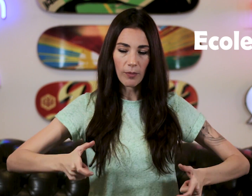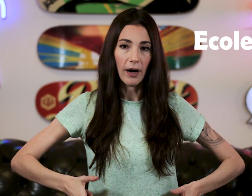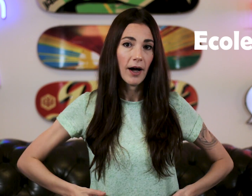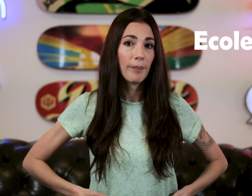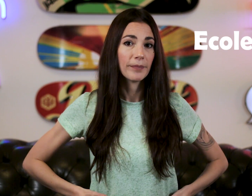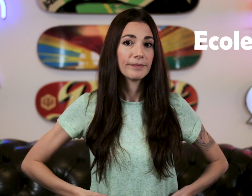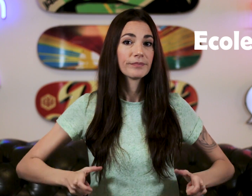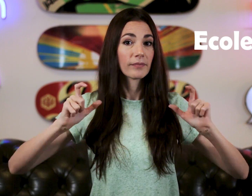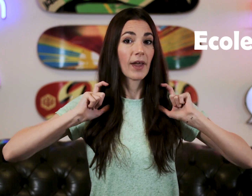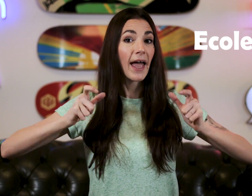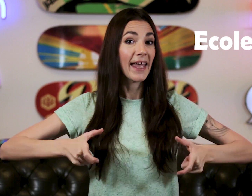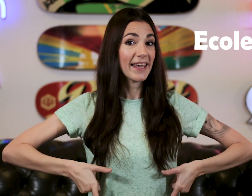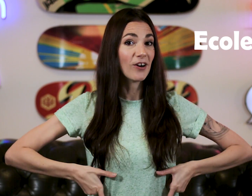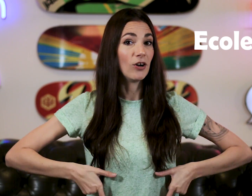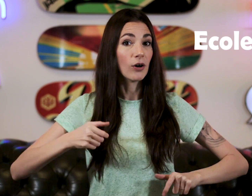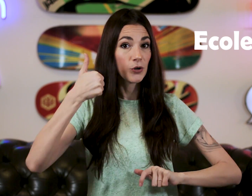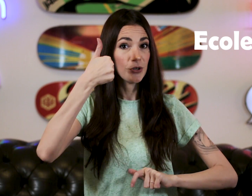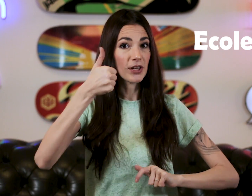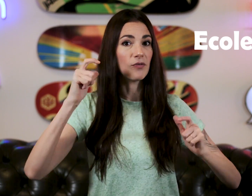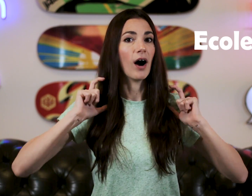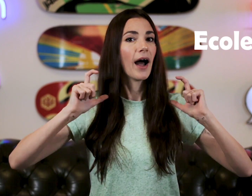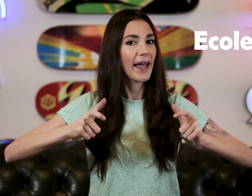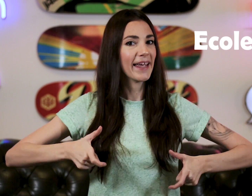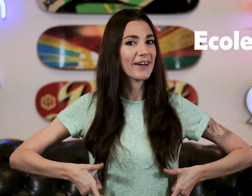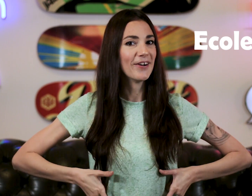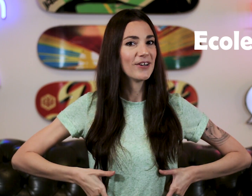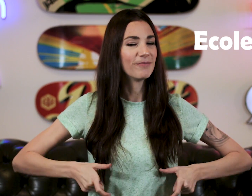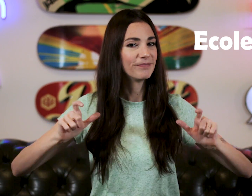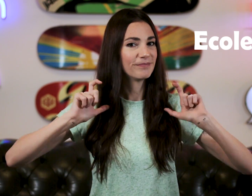bas. Hop, école, une seule fois. École.